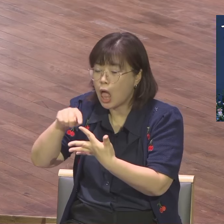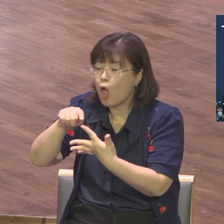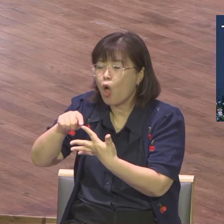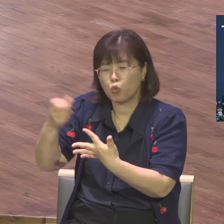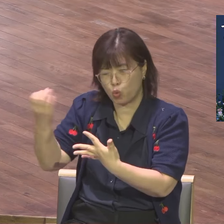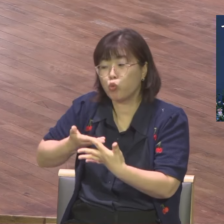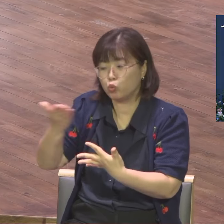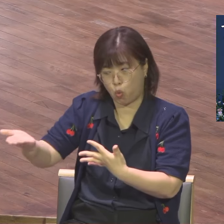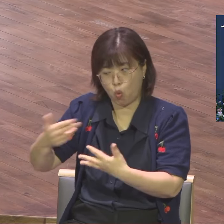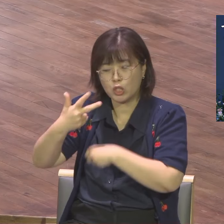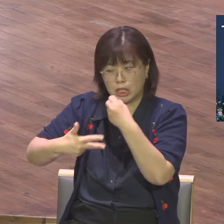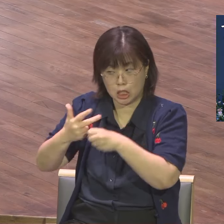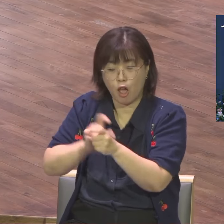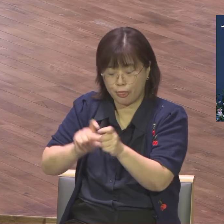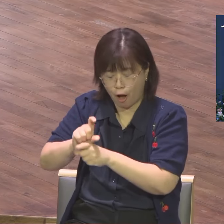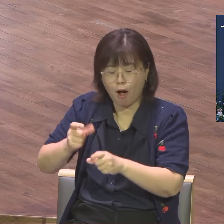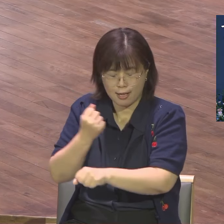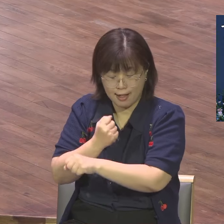7년을 또